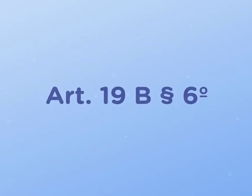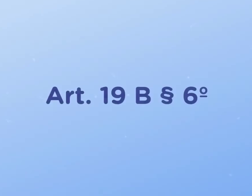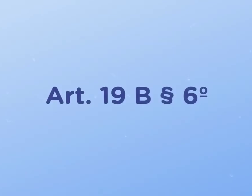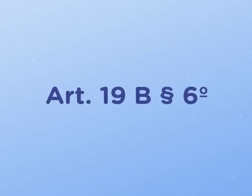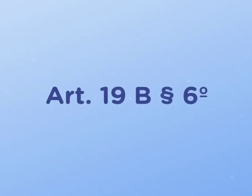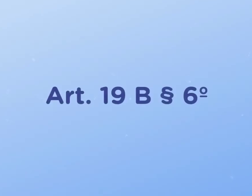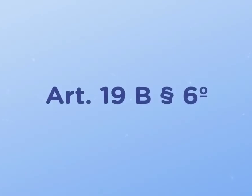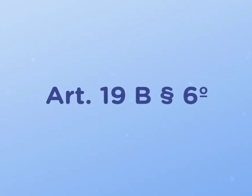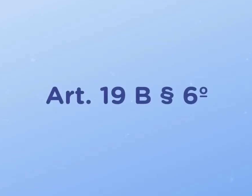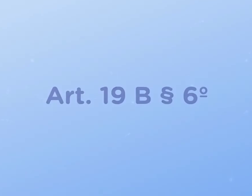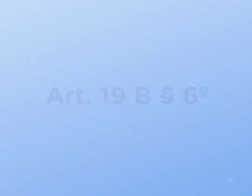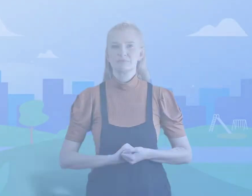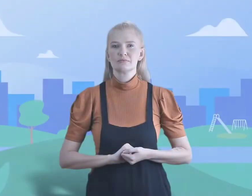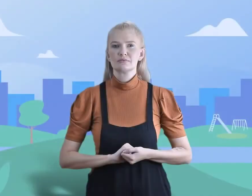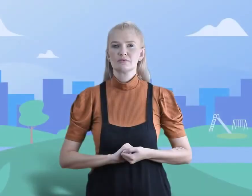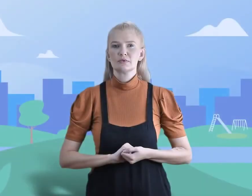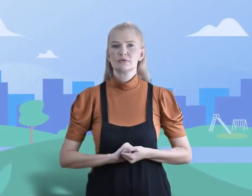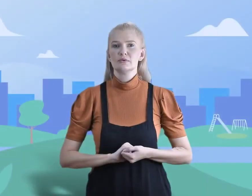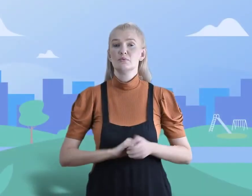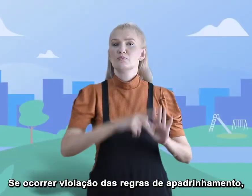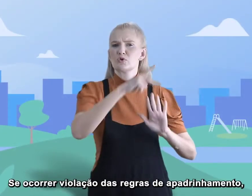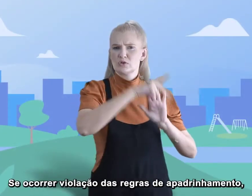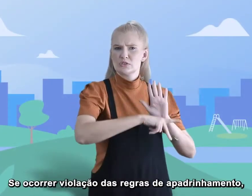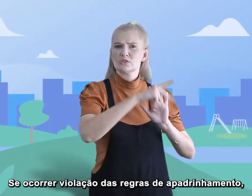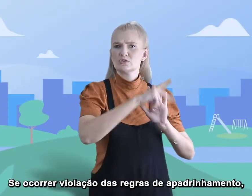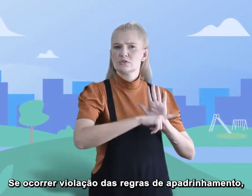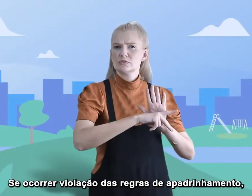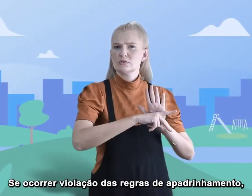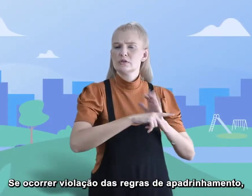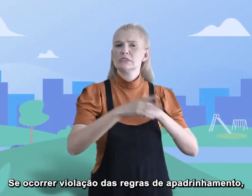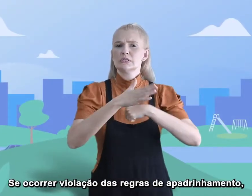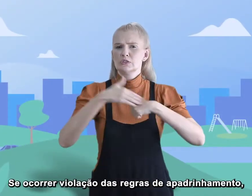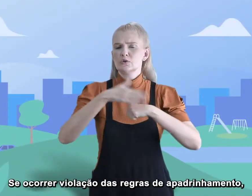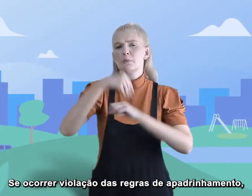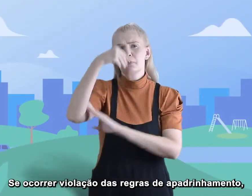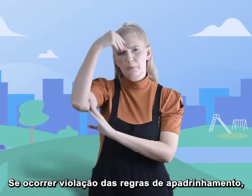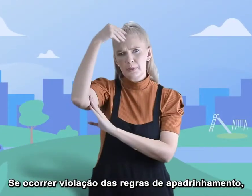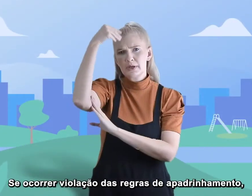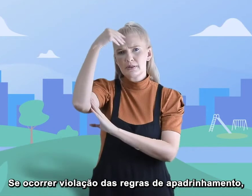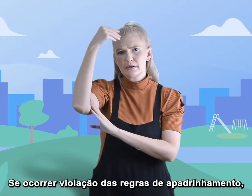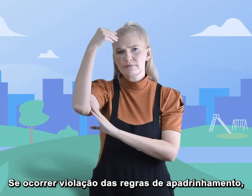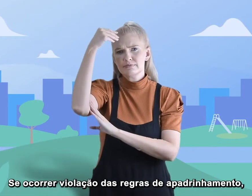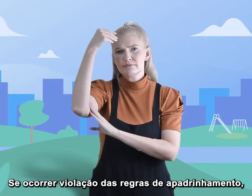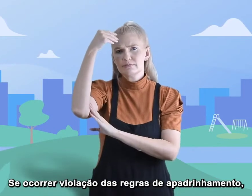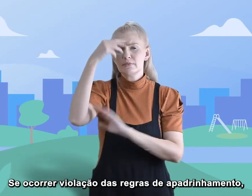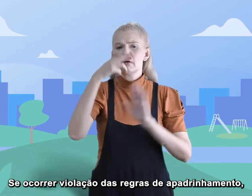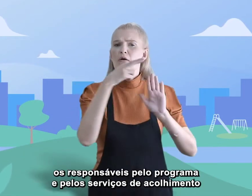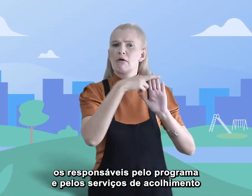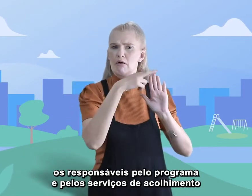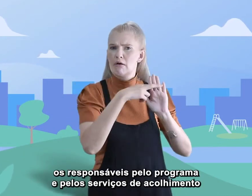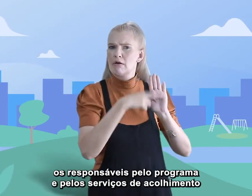Artigo 19b, parágrafo 6º. Se ocorrer violação das regras de apadrinhamento, os responsáveis